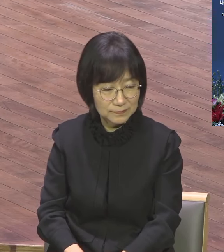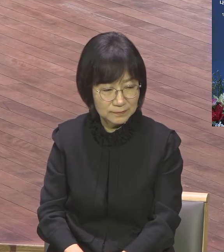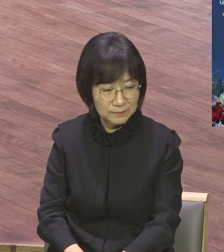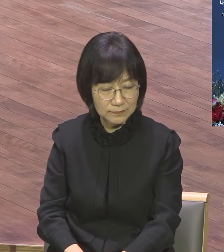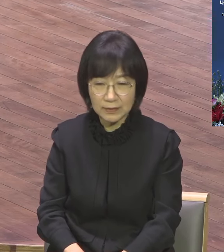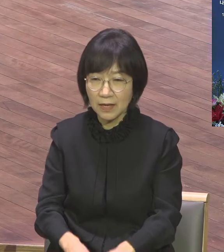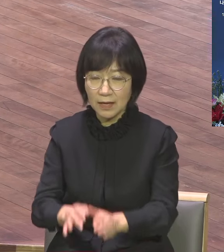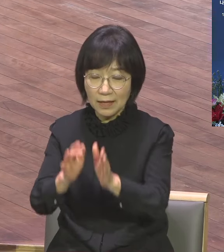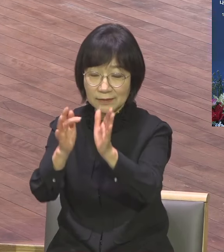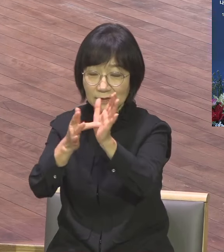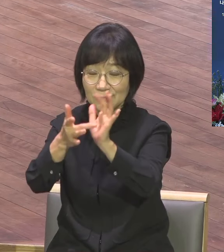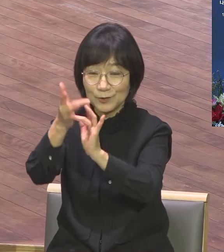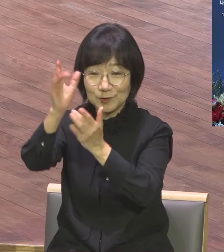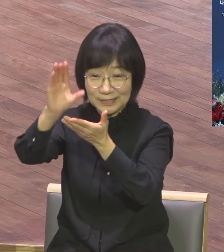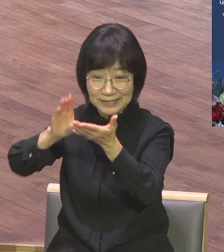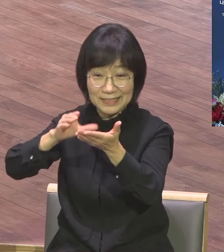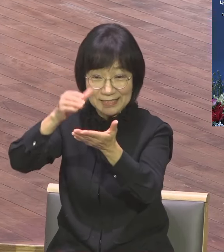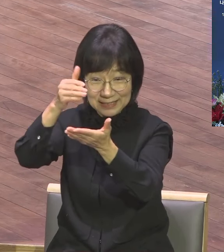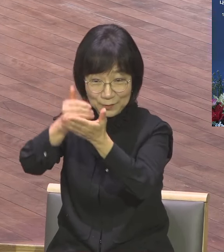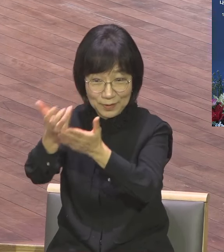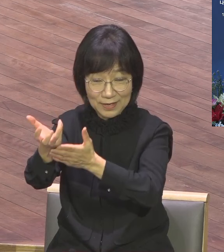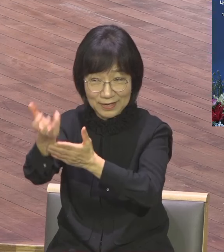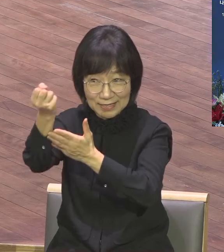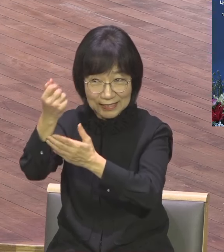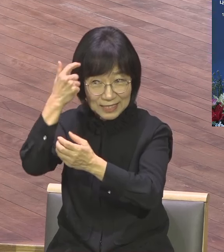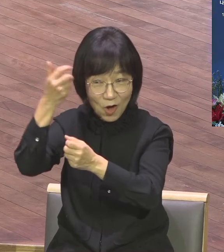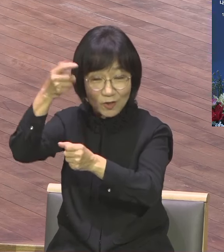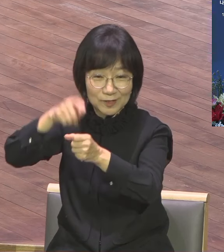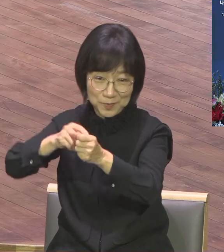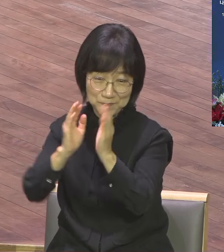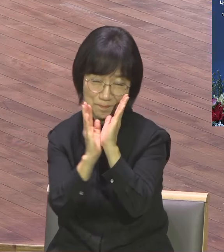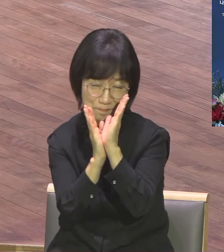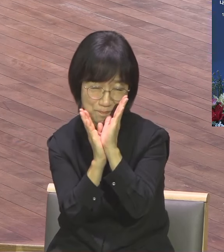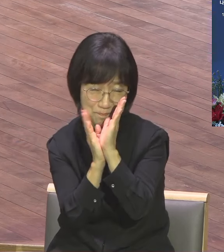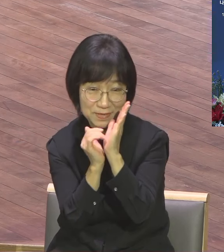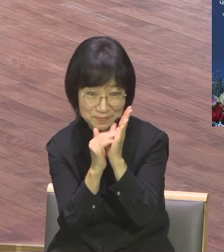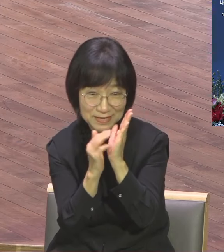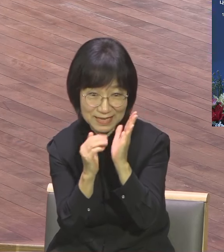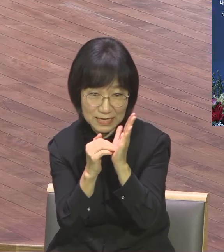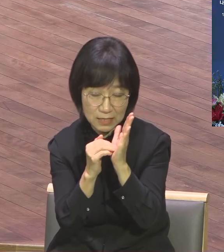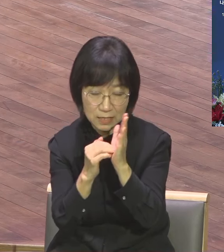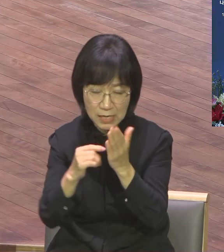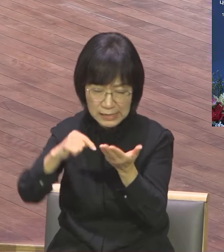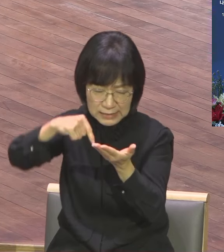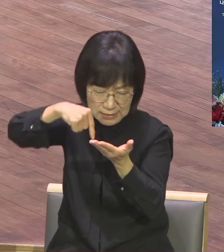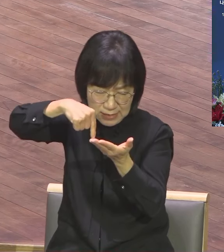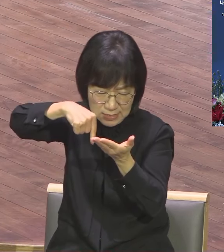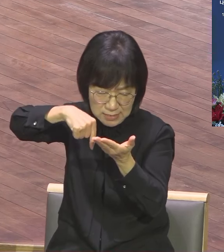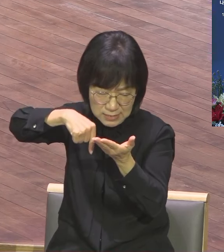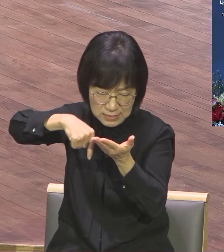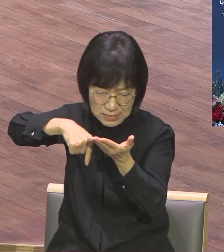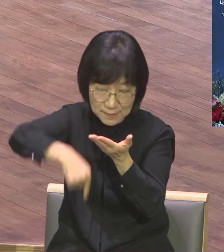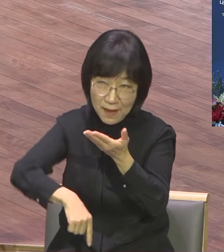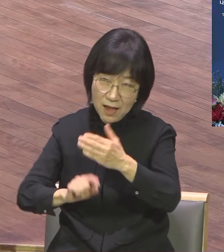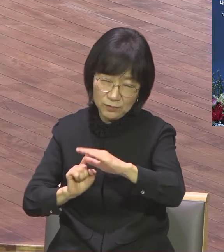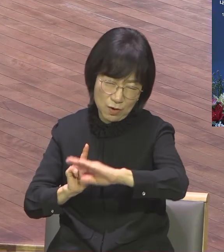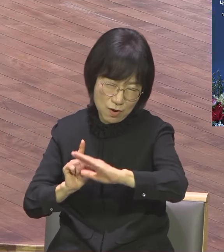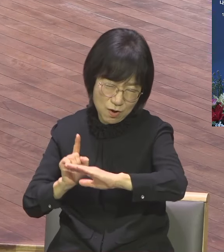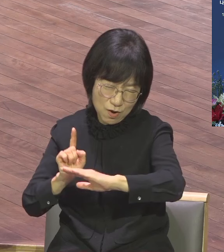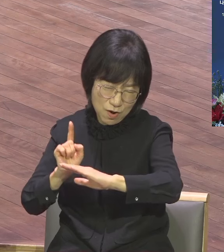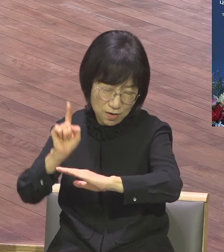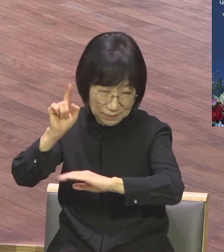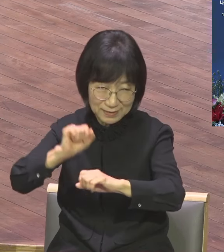그 비밀 높이와 깊이와 이 넓이를 충만히 체험하게